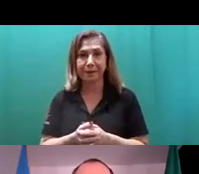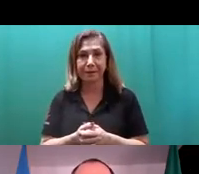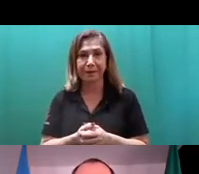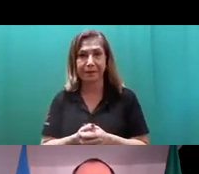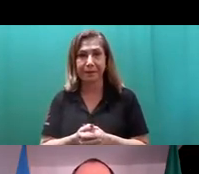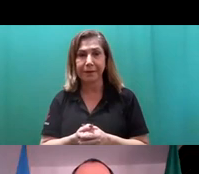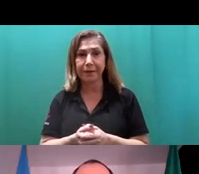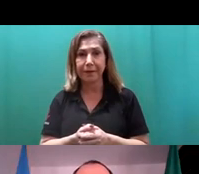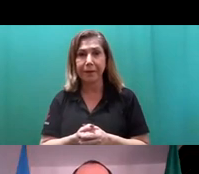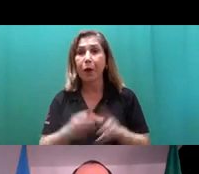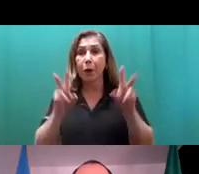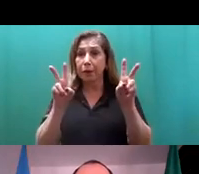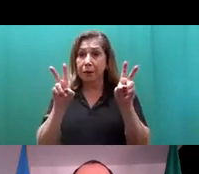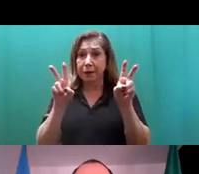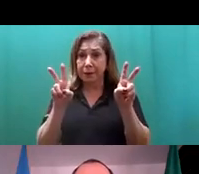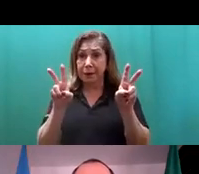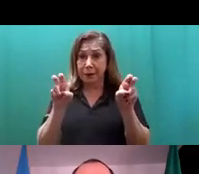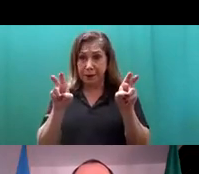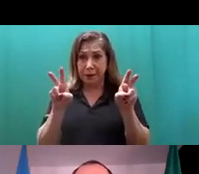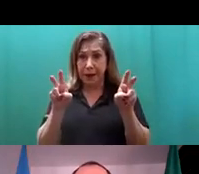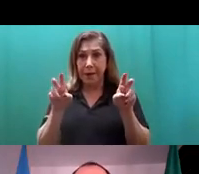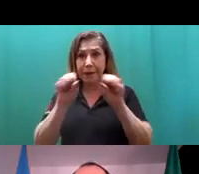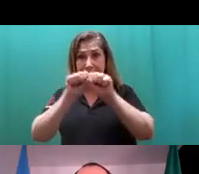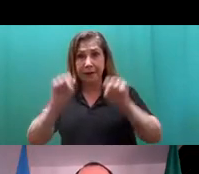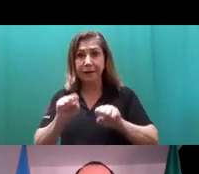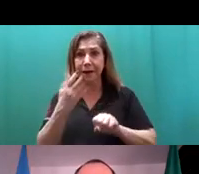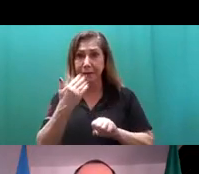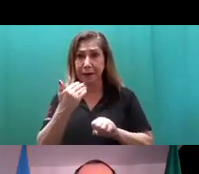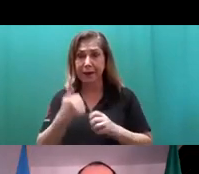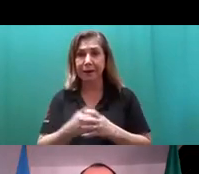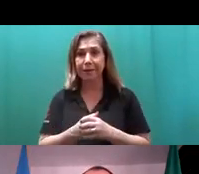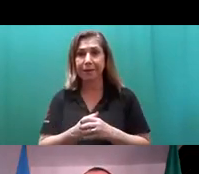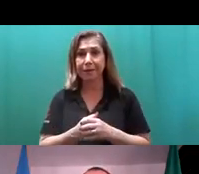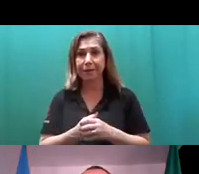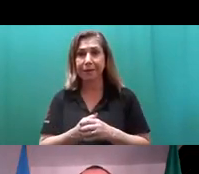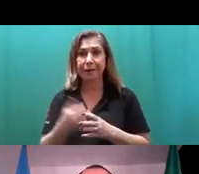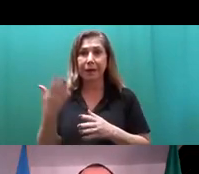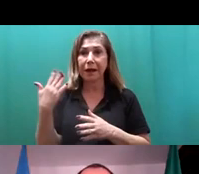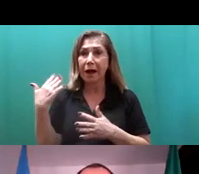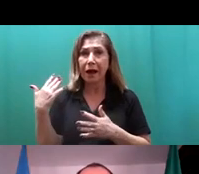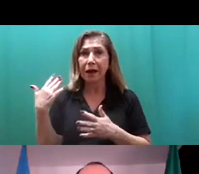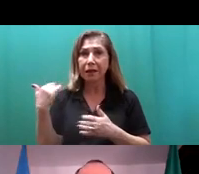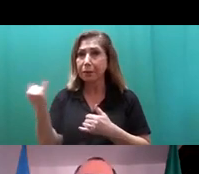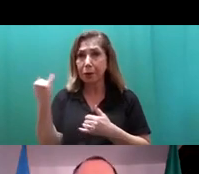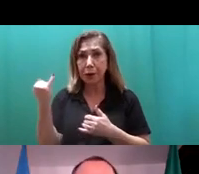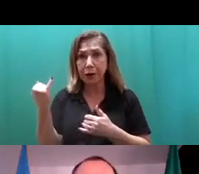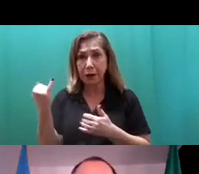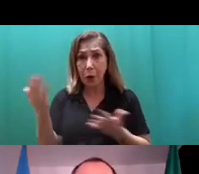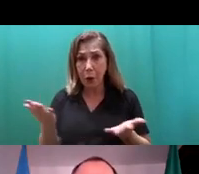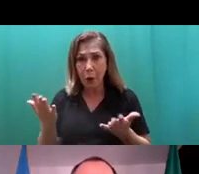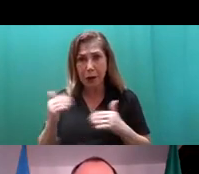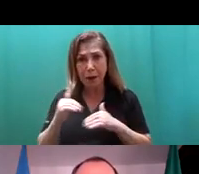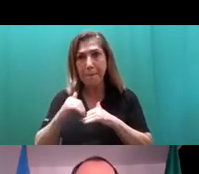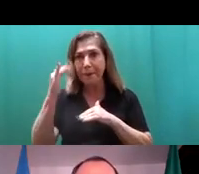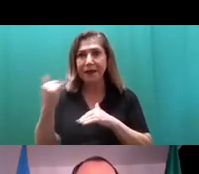os temas dos sistemas alimentares, se antes eram importantes, hoje ainda mais.